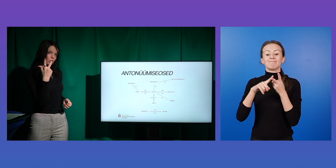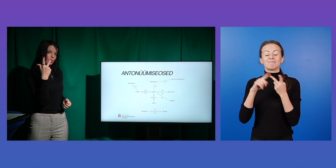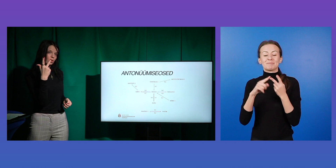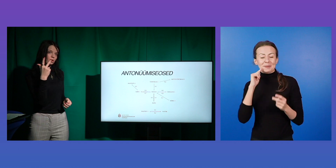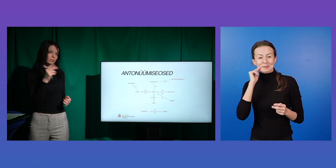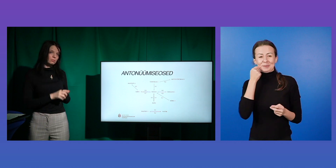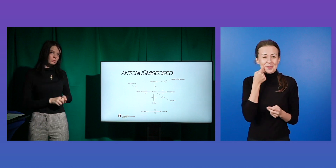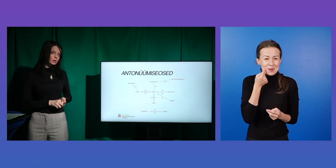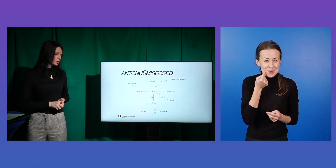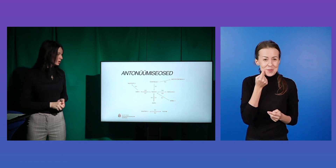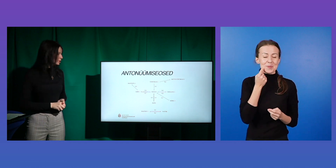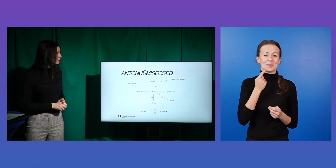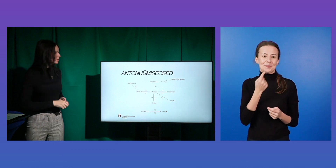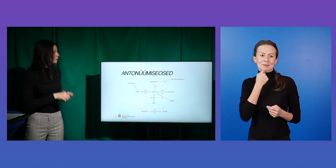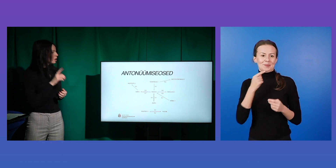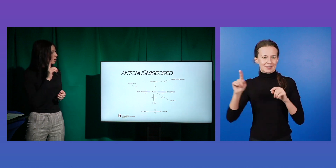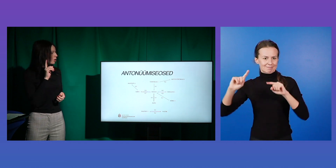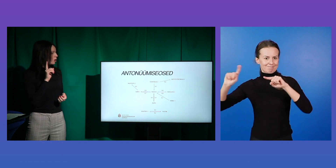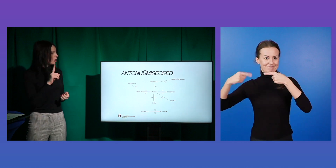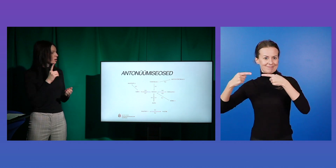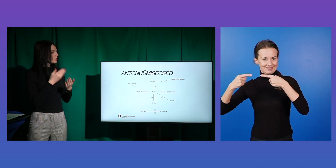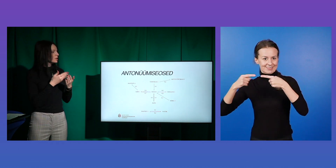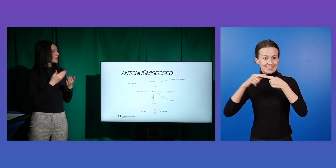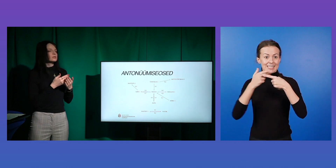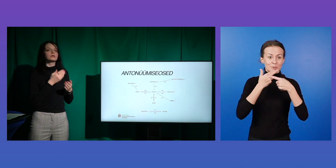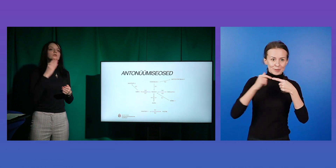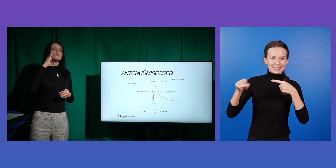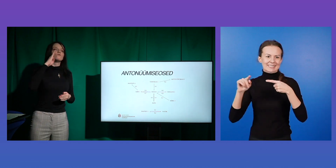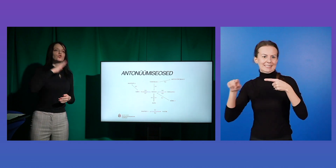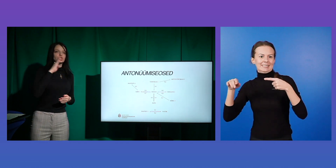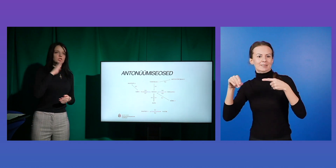siis vastand sõnaks. 3 varianti on pakutud.